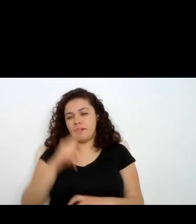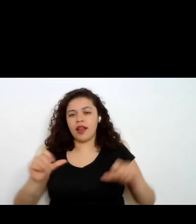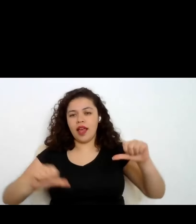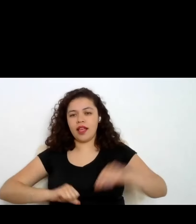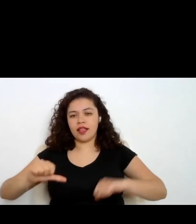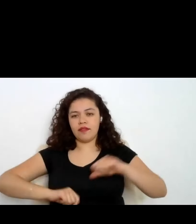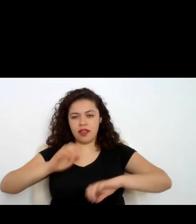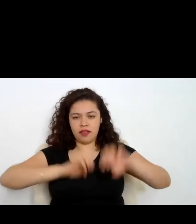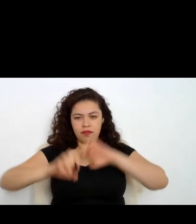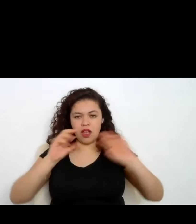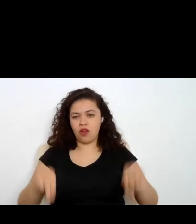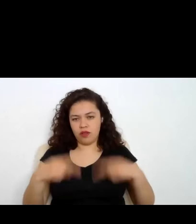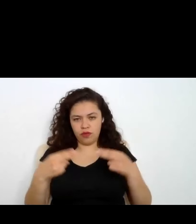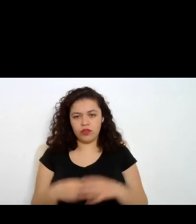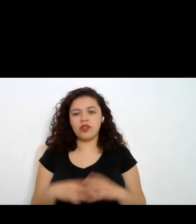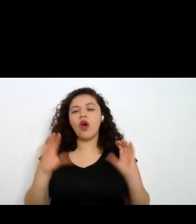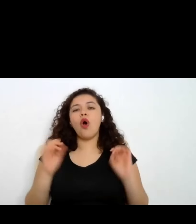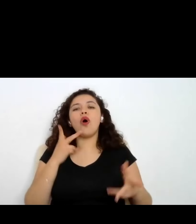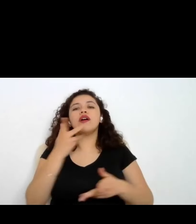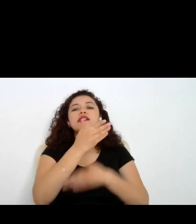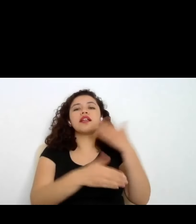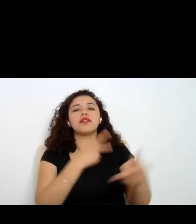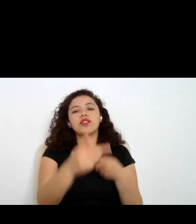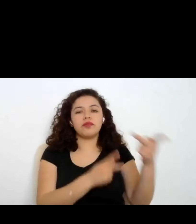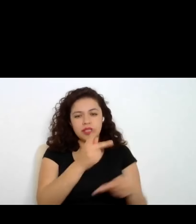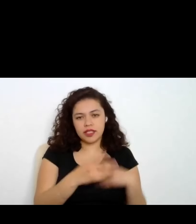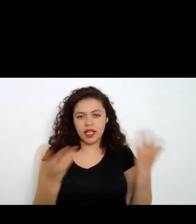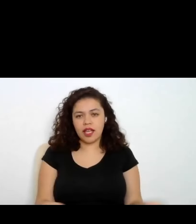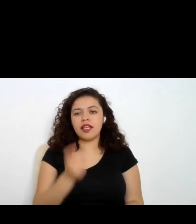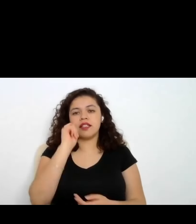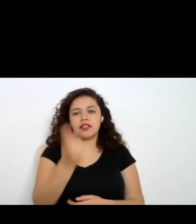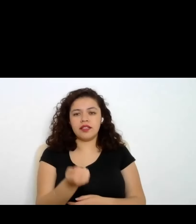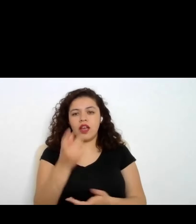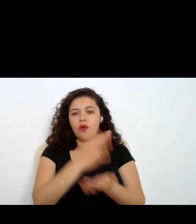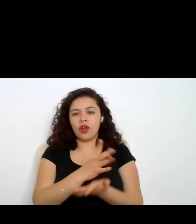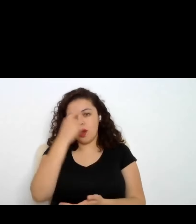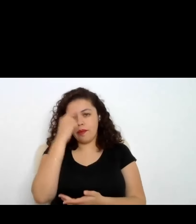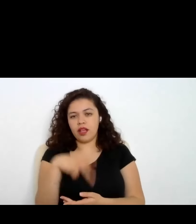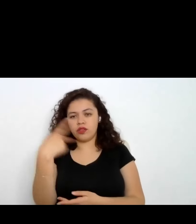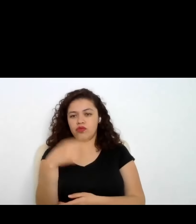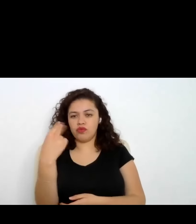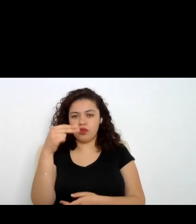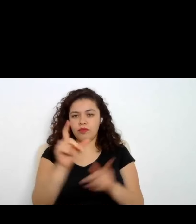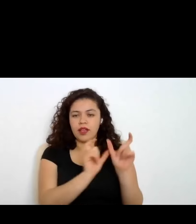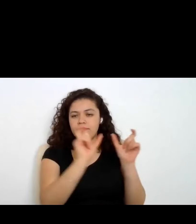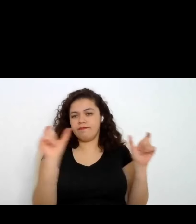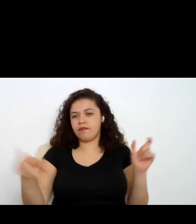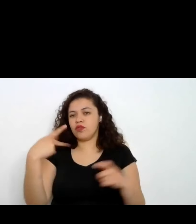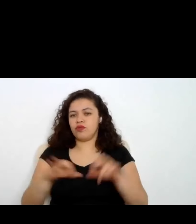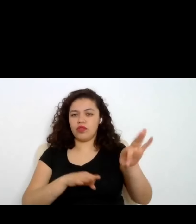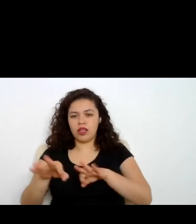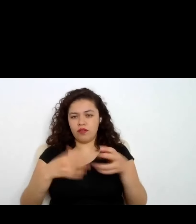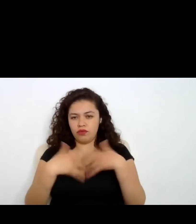empresarial o prestación de servicios, consistiendo únicamente en su nombre y apellidos, las funciones o